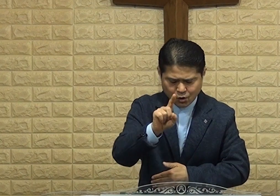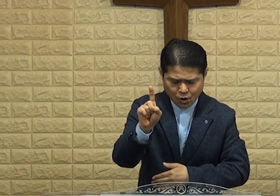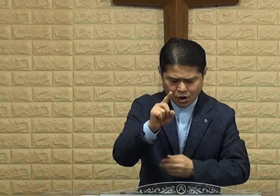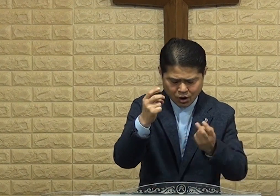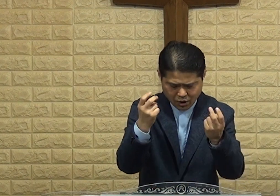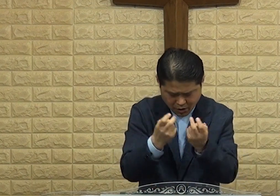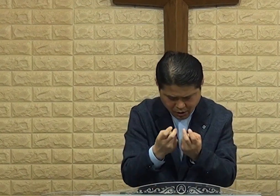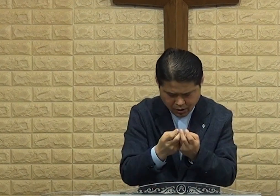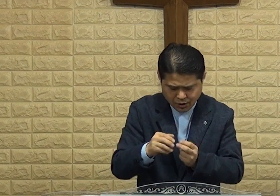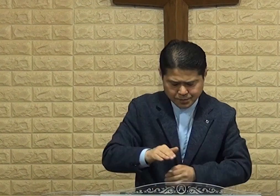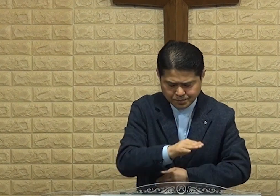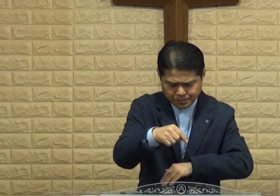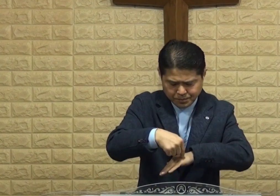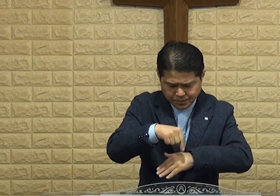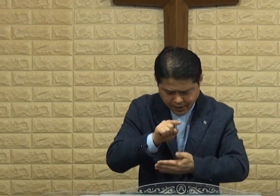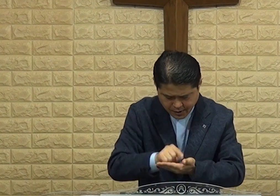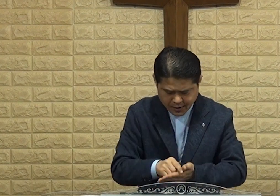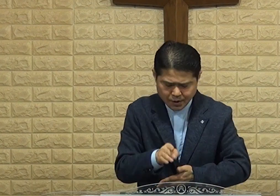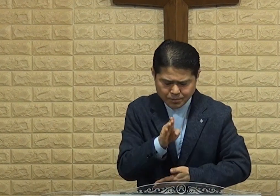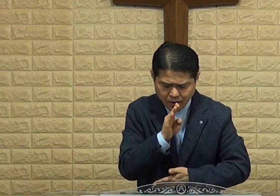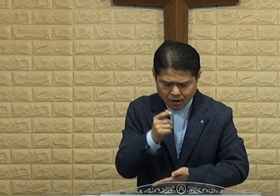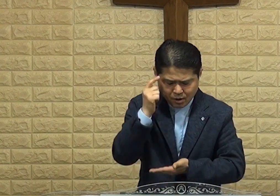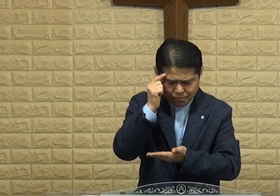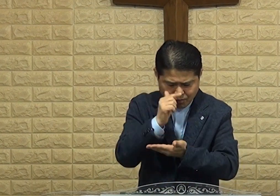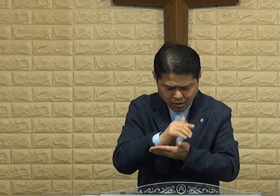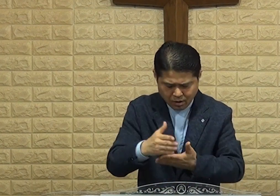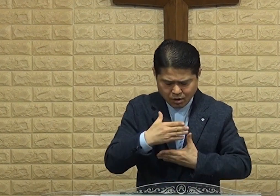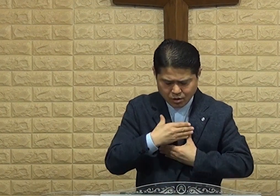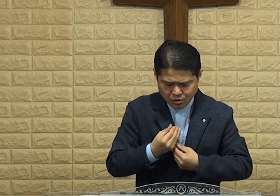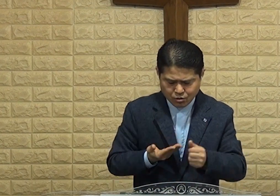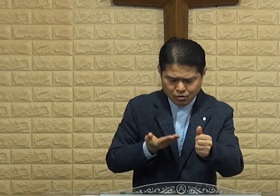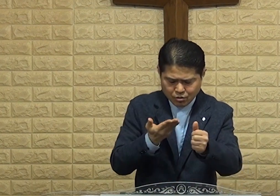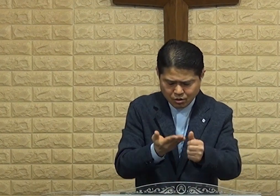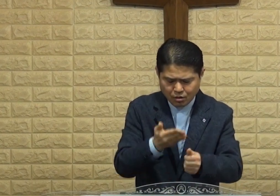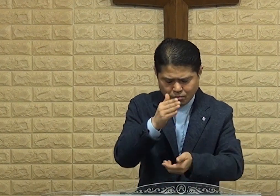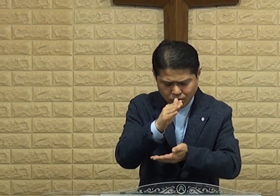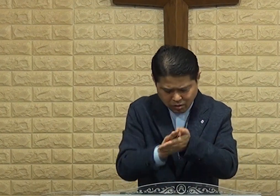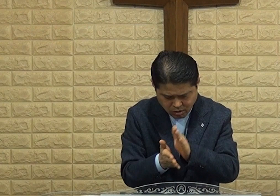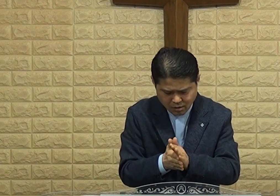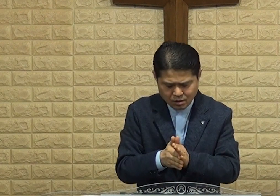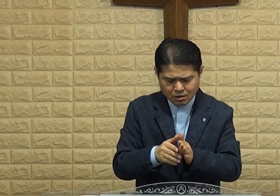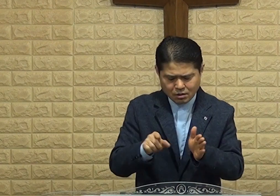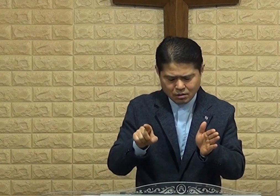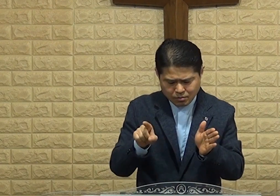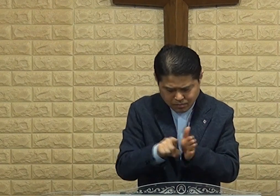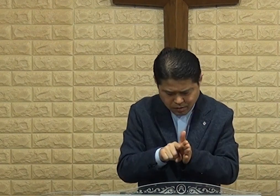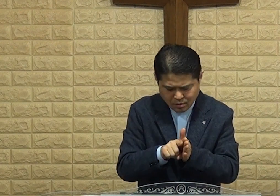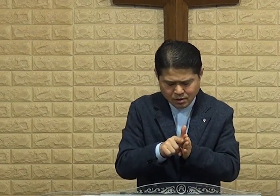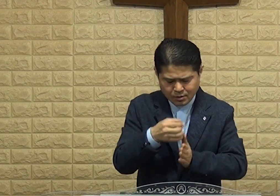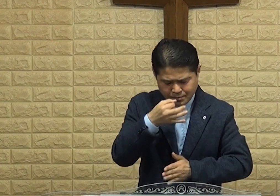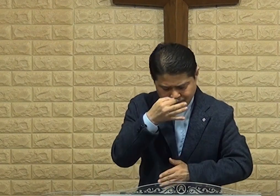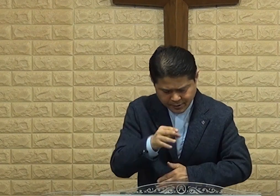이 세상에 그 어떠한 것도 이 마음에 평안을 주지